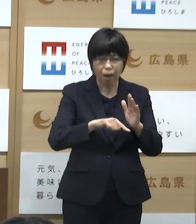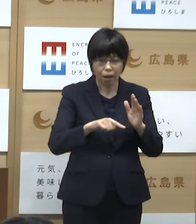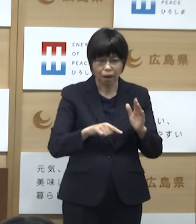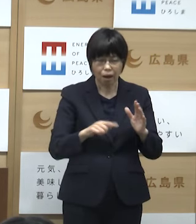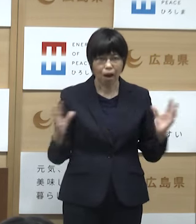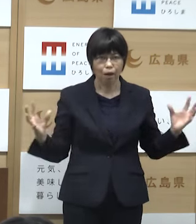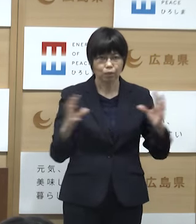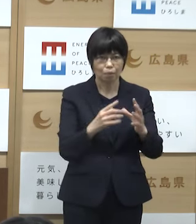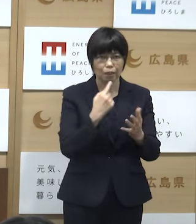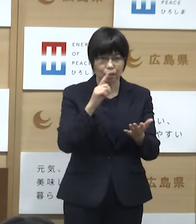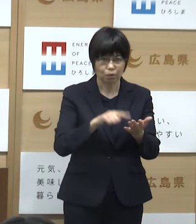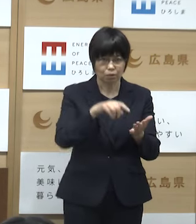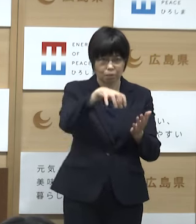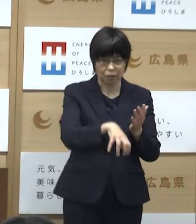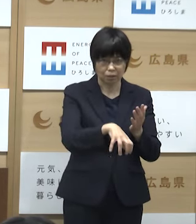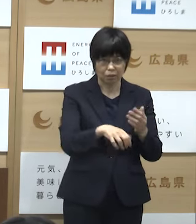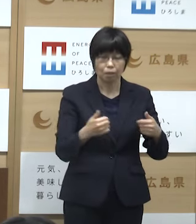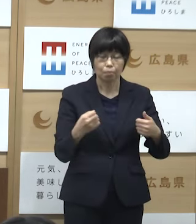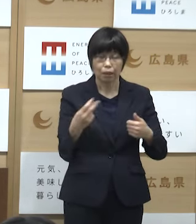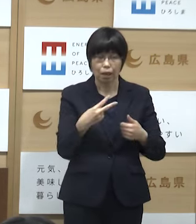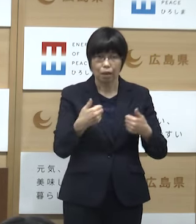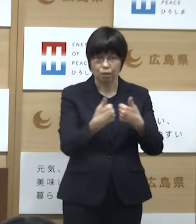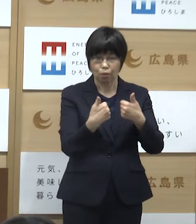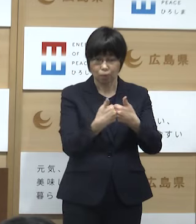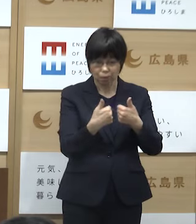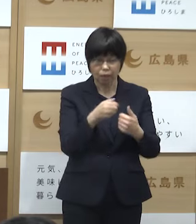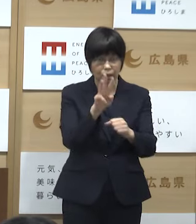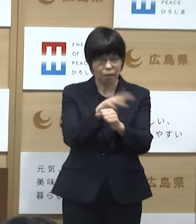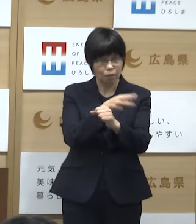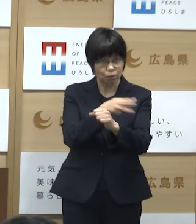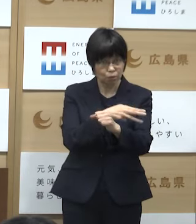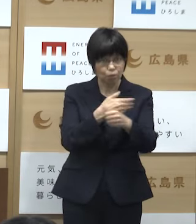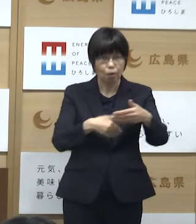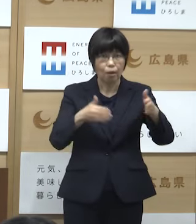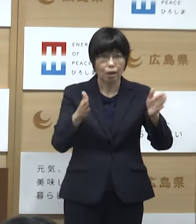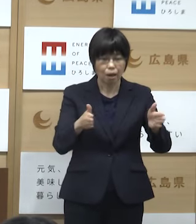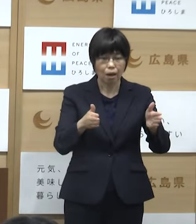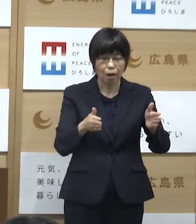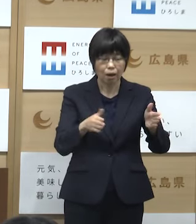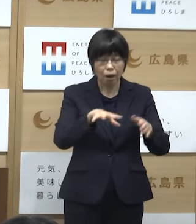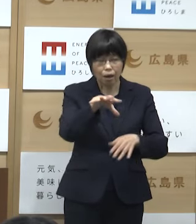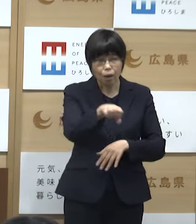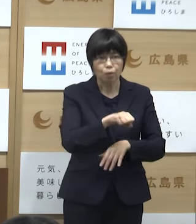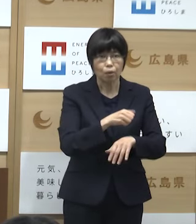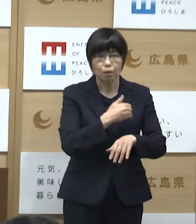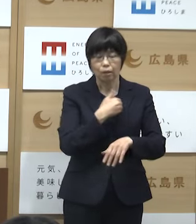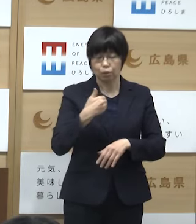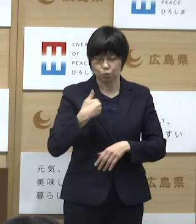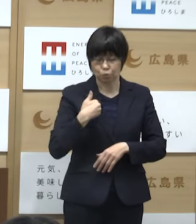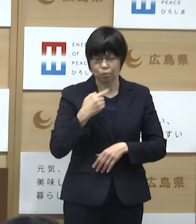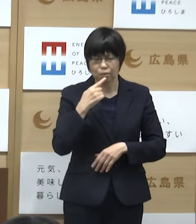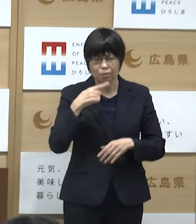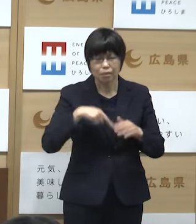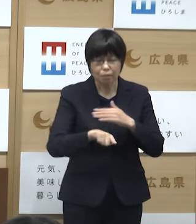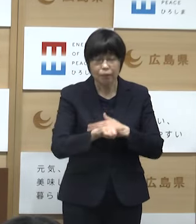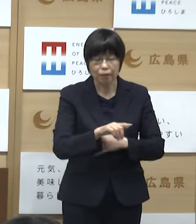ですね、相談事業とか研修実施のためのスペースができるとかいったようなこと